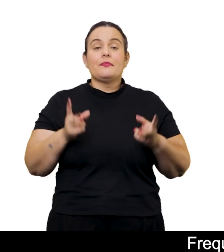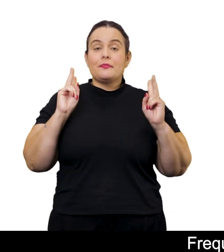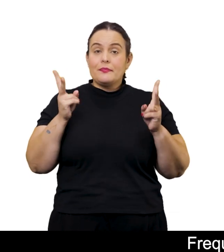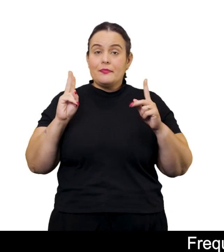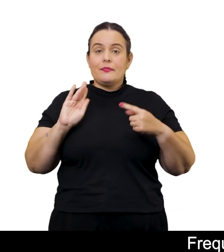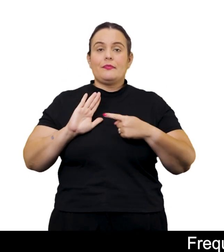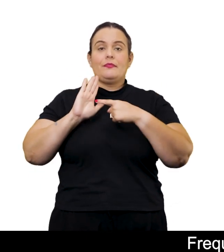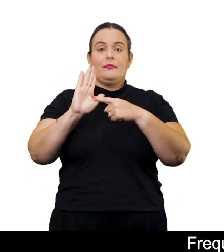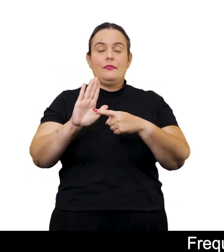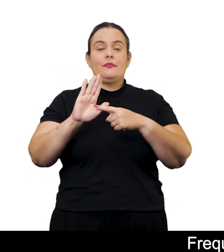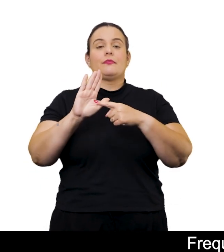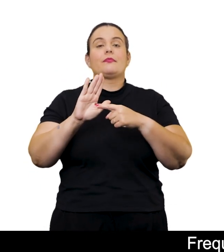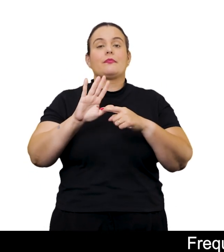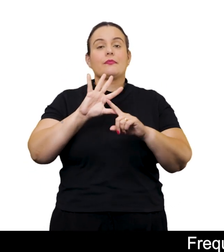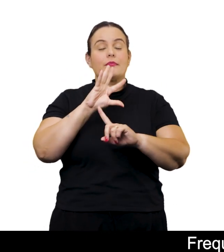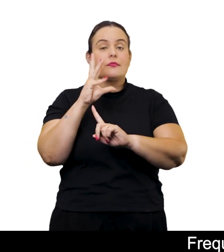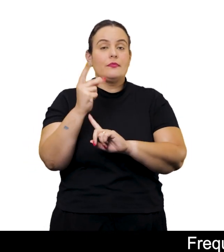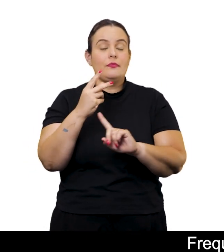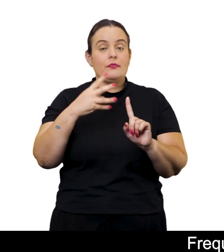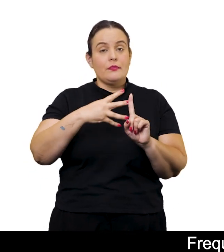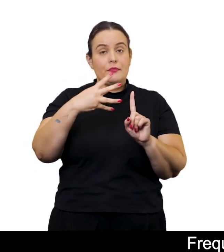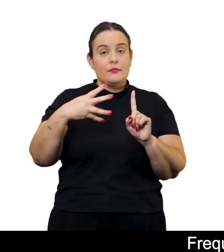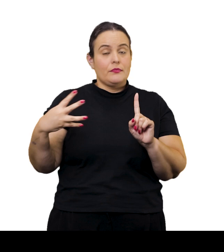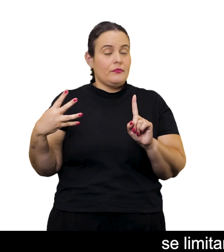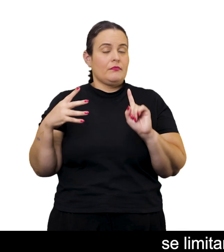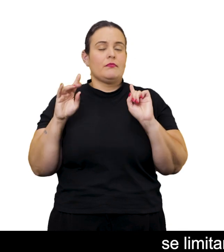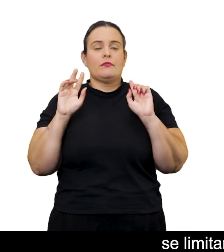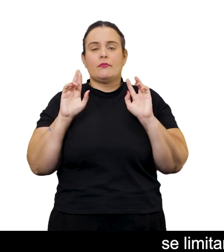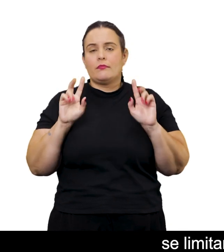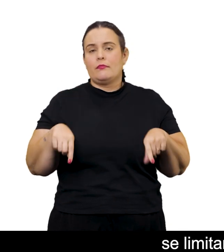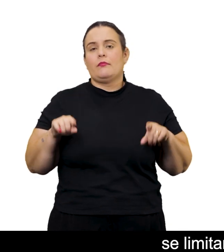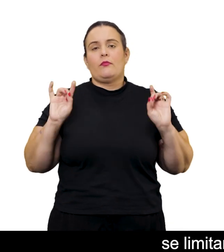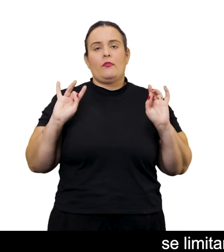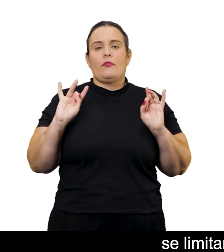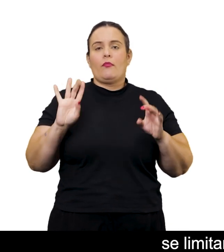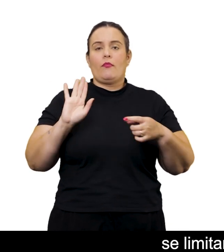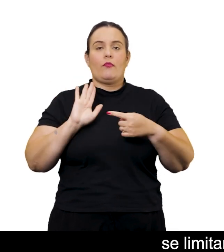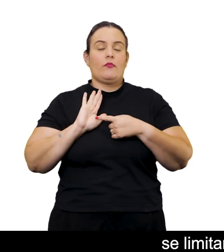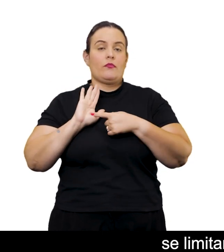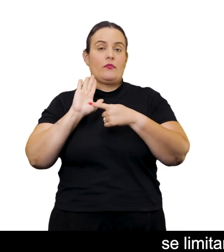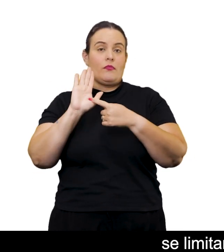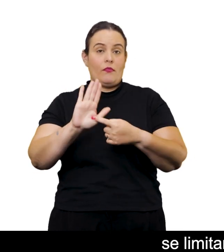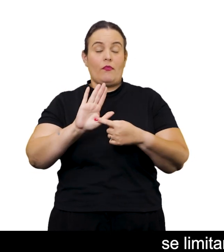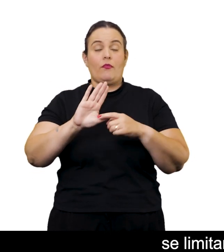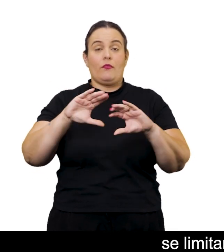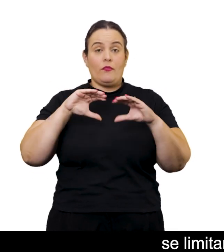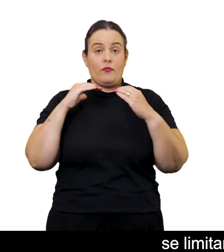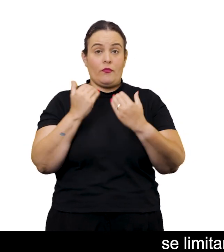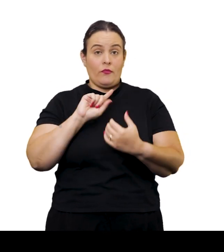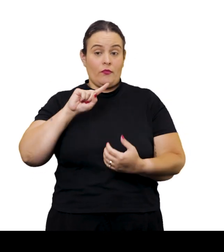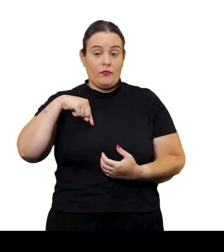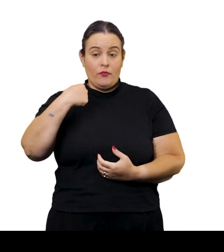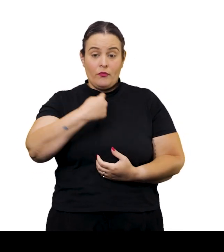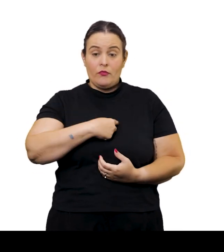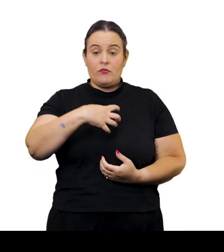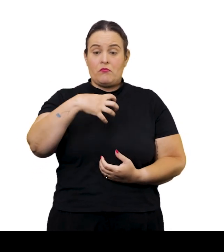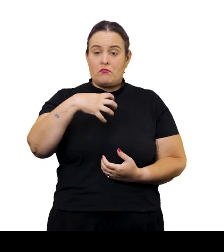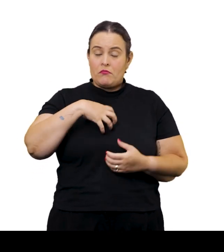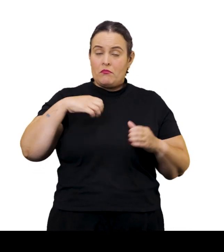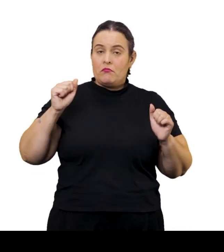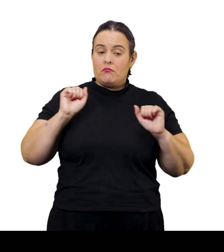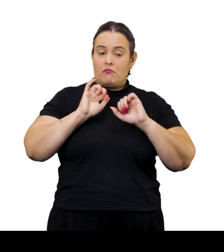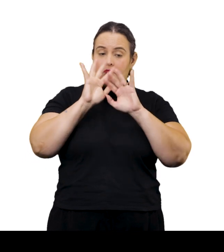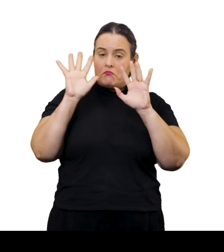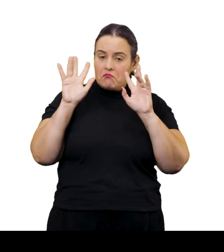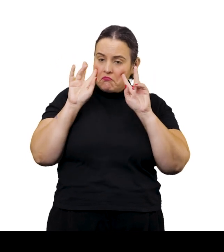Frequentemente, exposições de arte LGBTQIA+, se limitam a obras que representam sujeitos da nossa comunidade de maneira clara e